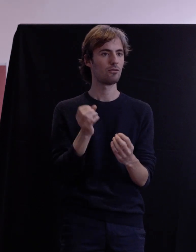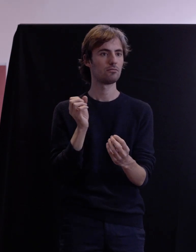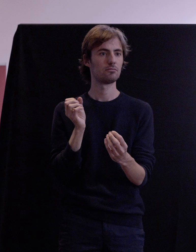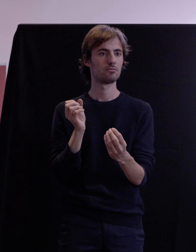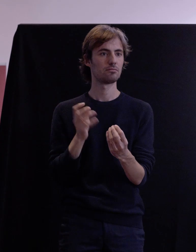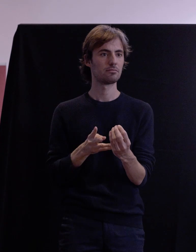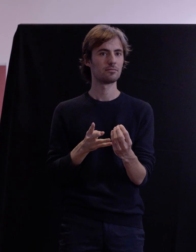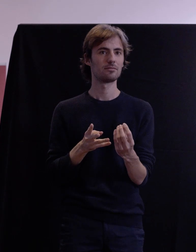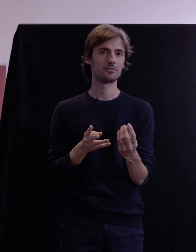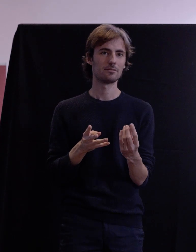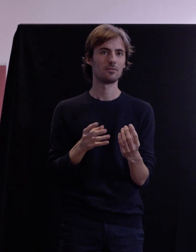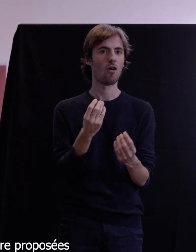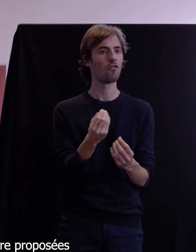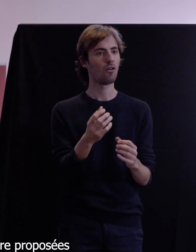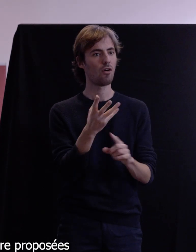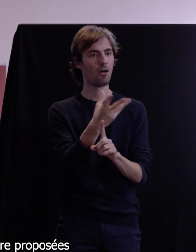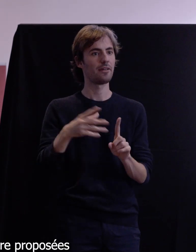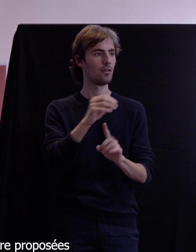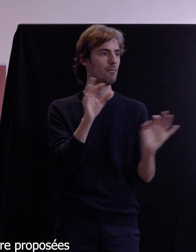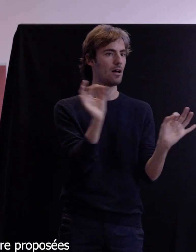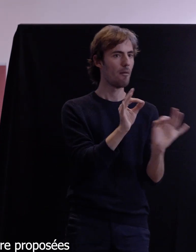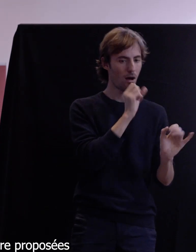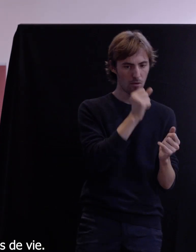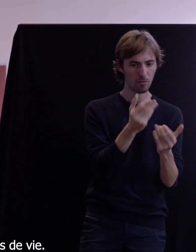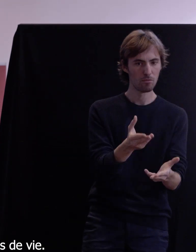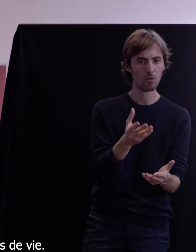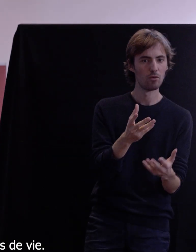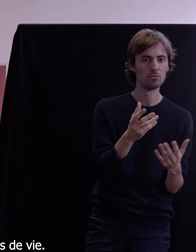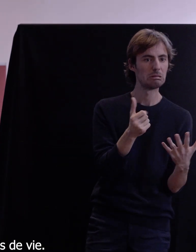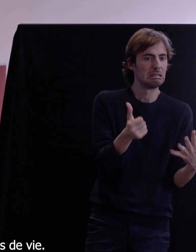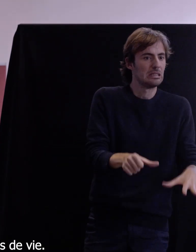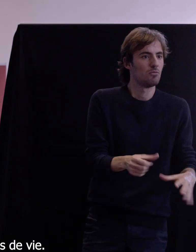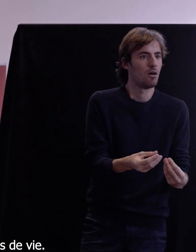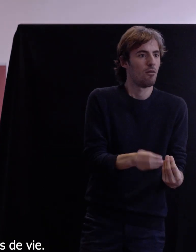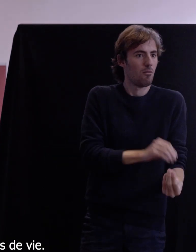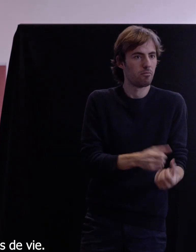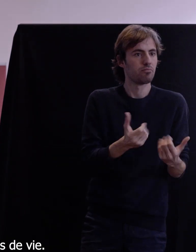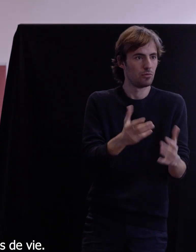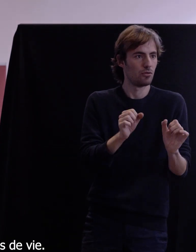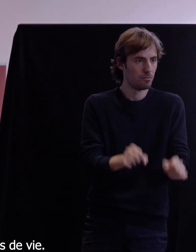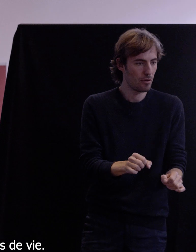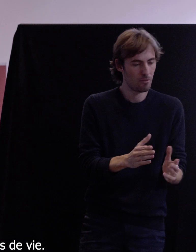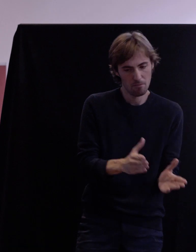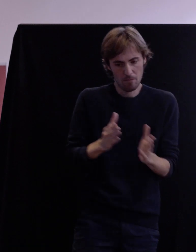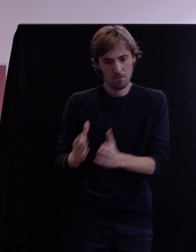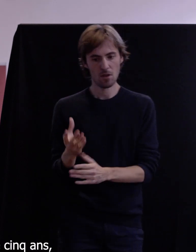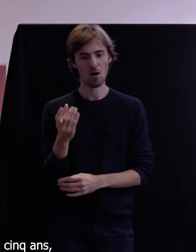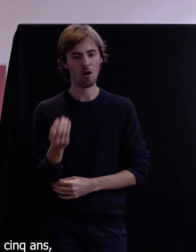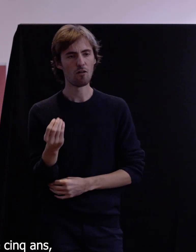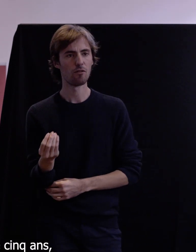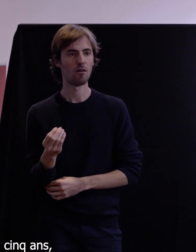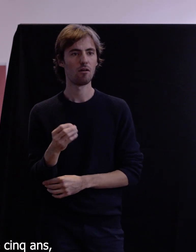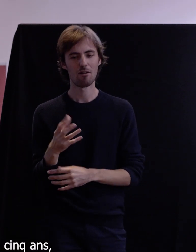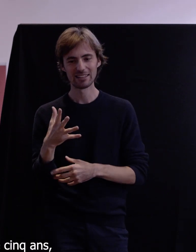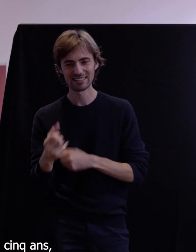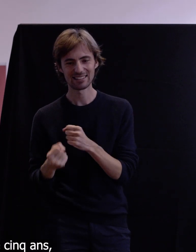sans non syndromique, on peut dire, elle peut être proposée assez rapidement dès 6 mois de vie. Chez un enfant qui a